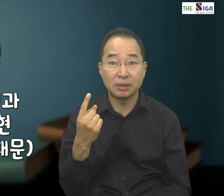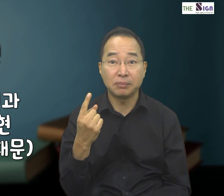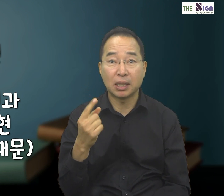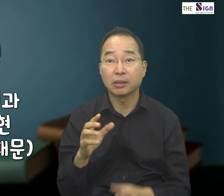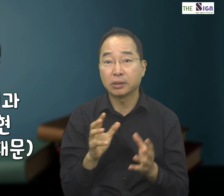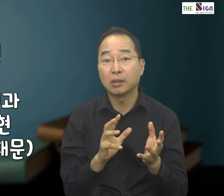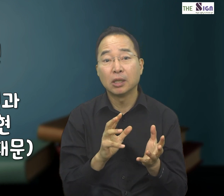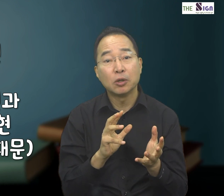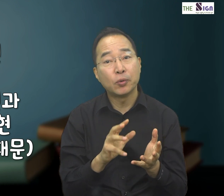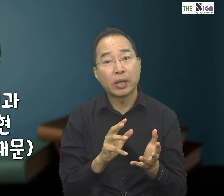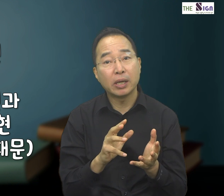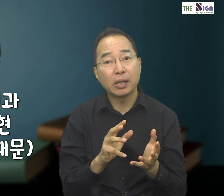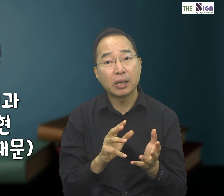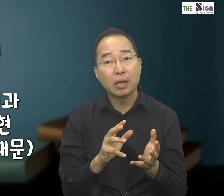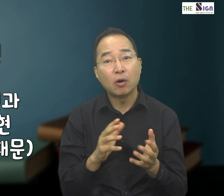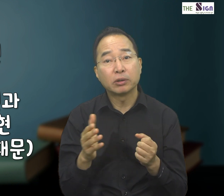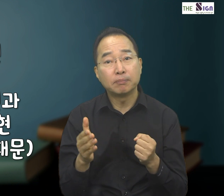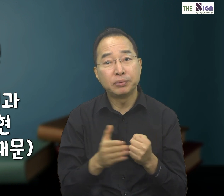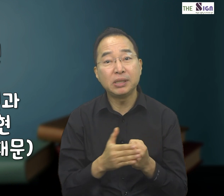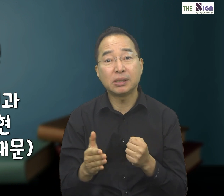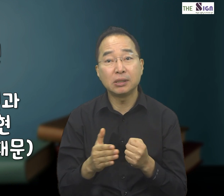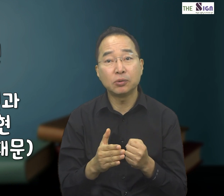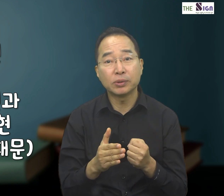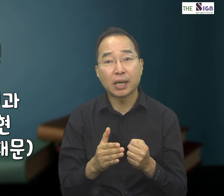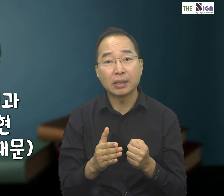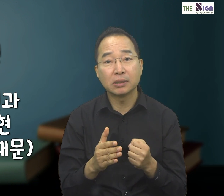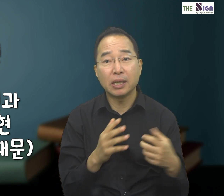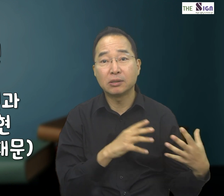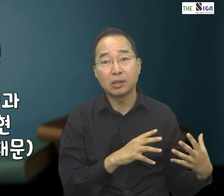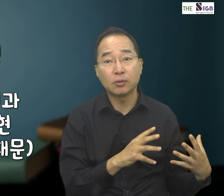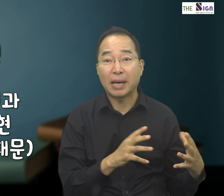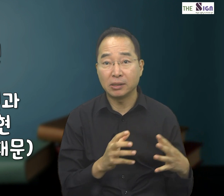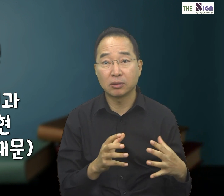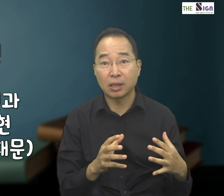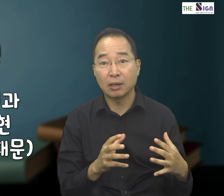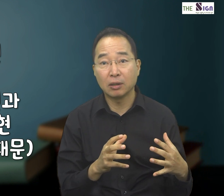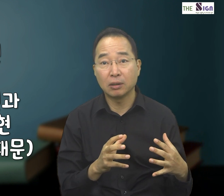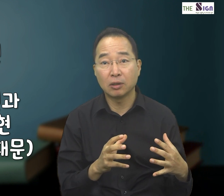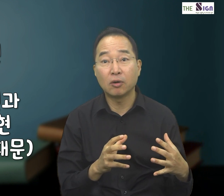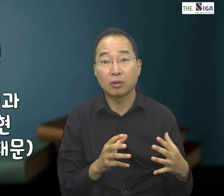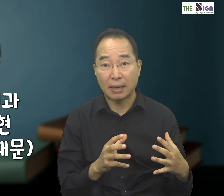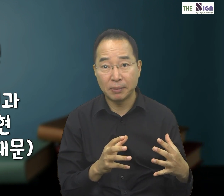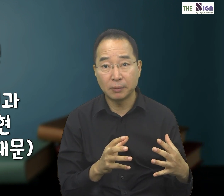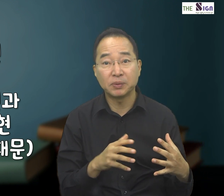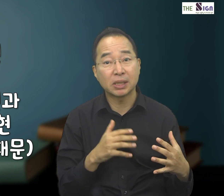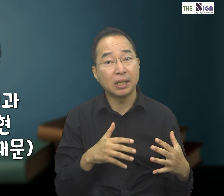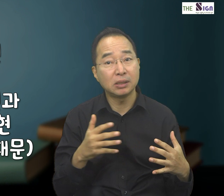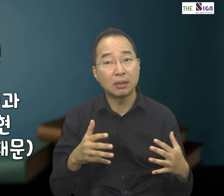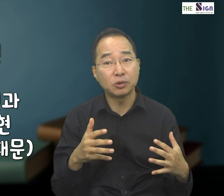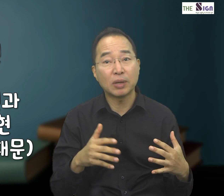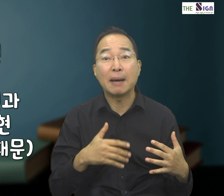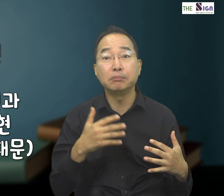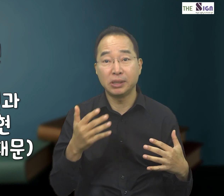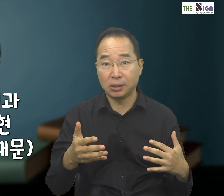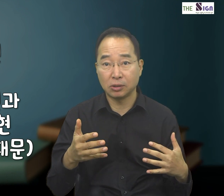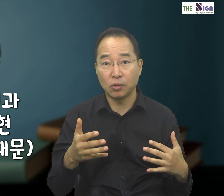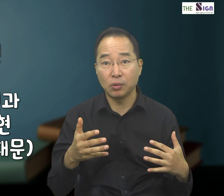씁니다. 그래서 이게 어떤 부딪히는 동작 같은 게 예전에 좀 많이 썼던 거라면 시간이 지나면서 좀 안 부딪히고